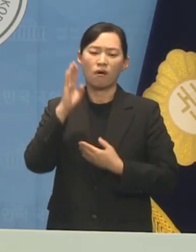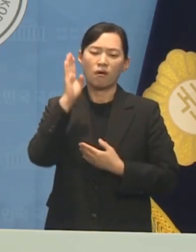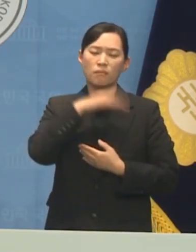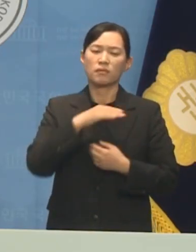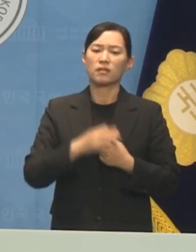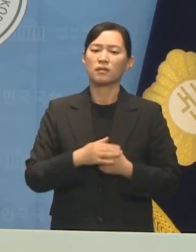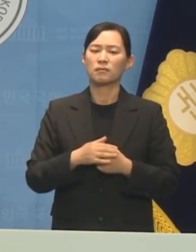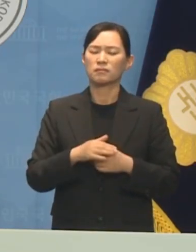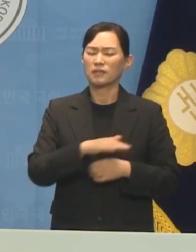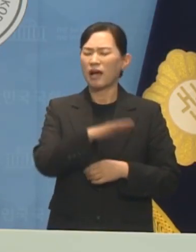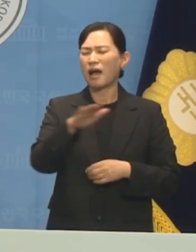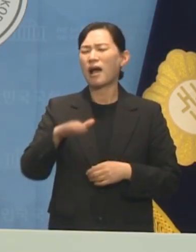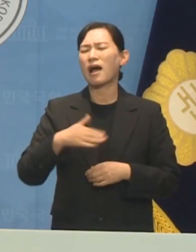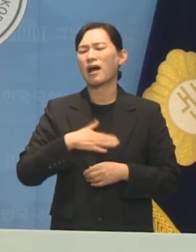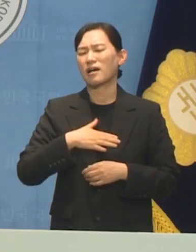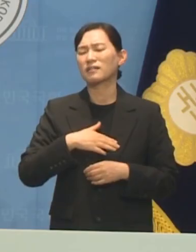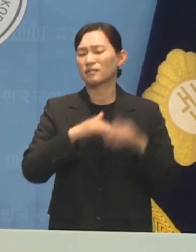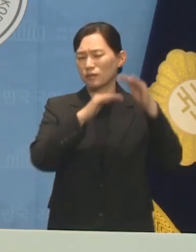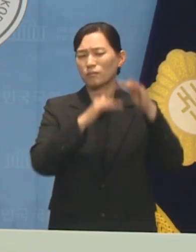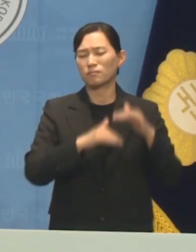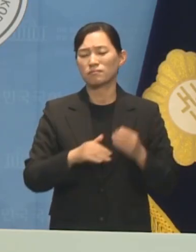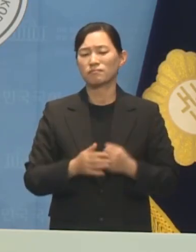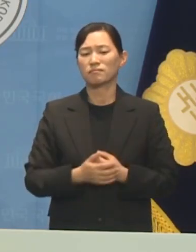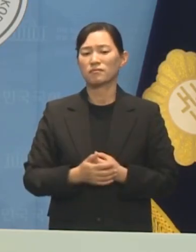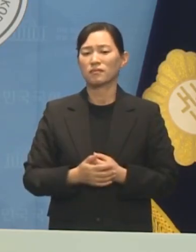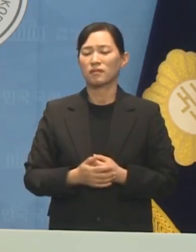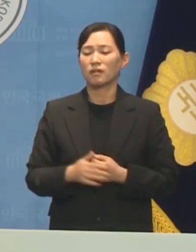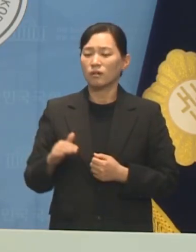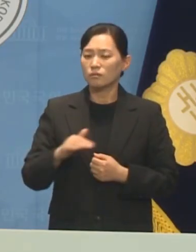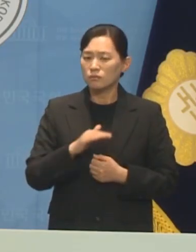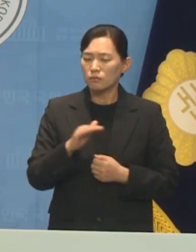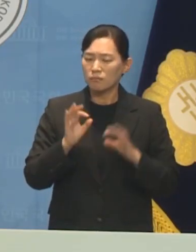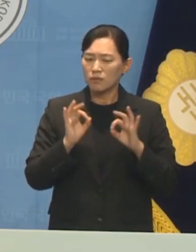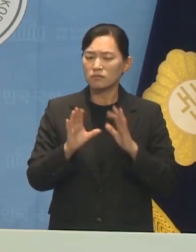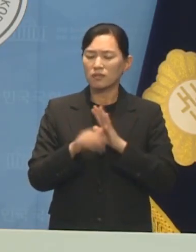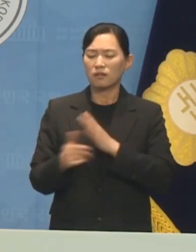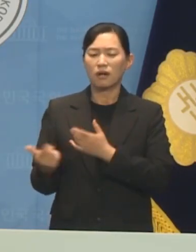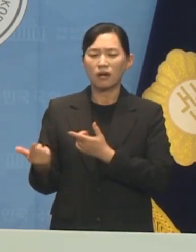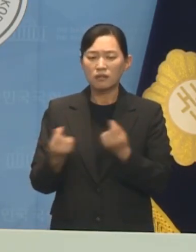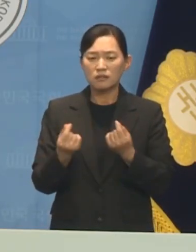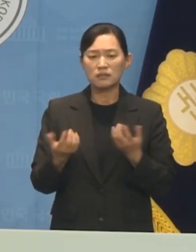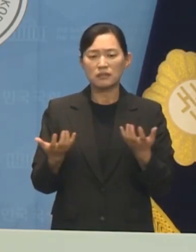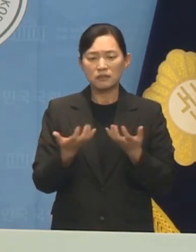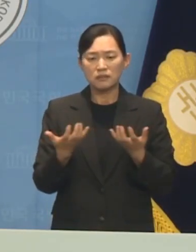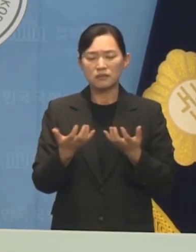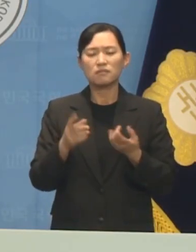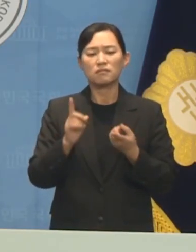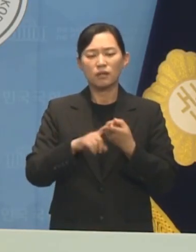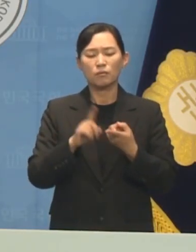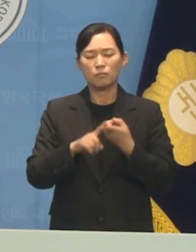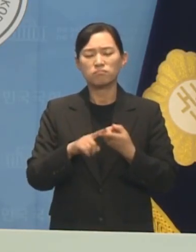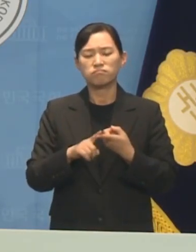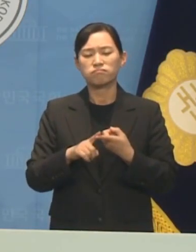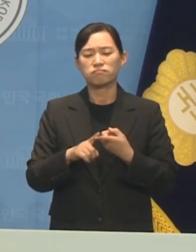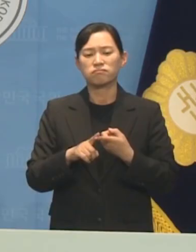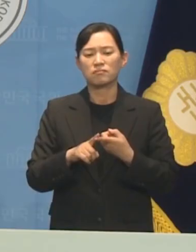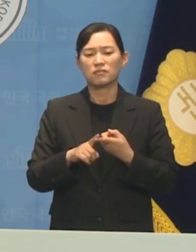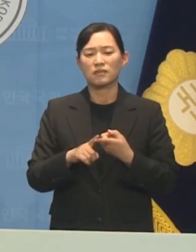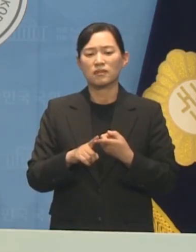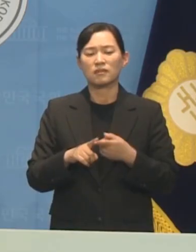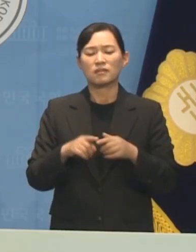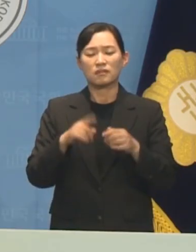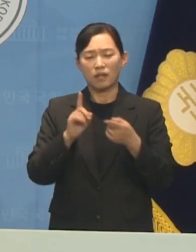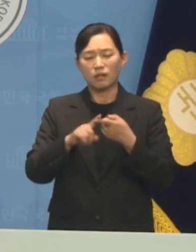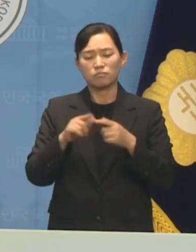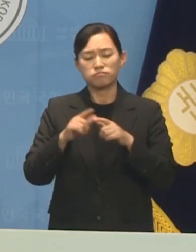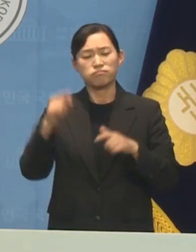동종업계 모든 사람들이 알고 있는 사실입니다. 그래서 우리도 동종업계 수준의 처우를 해달라는 상식적인 요구를